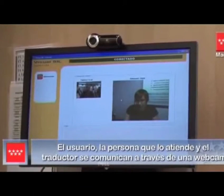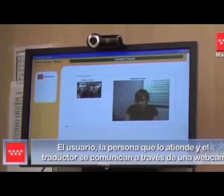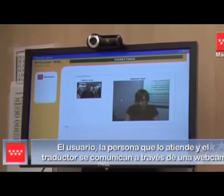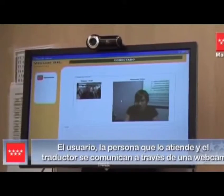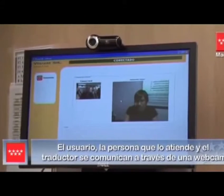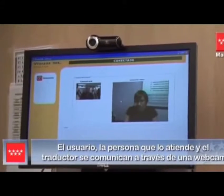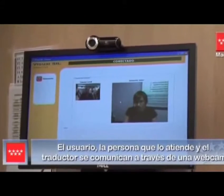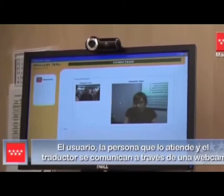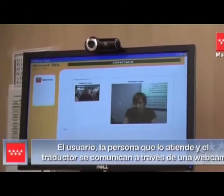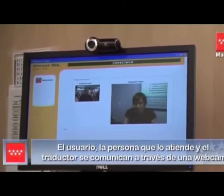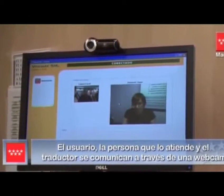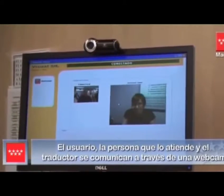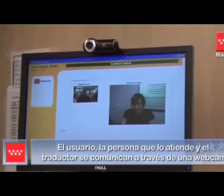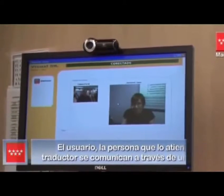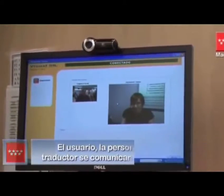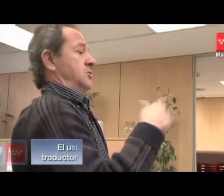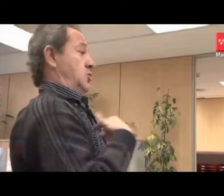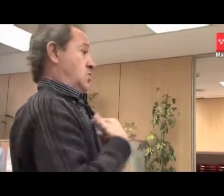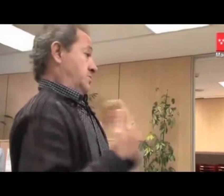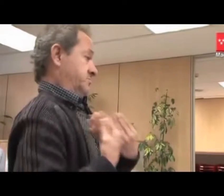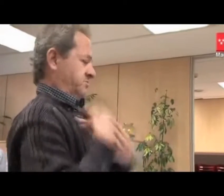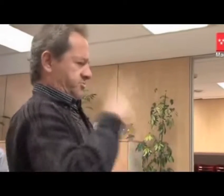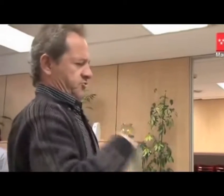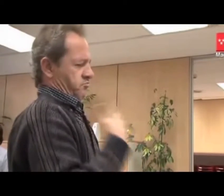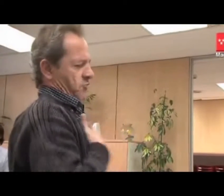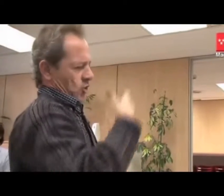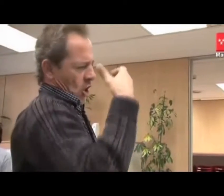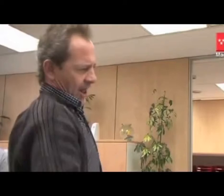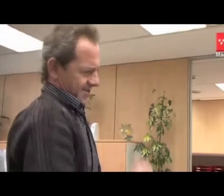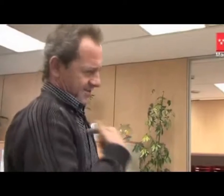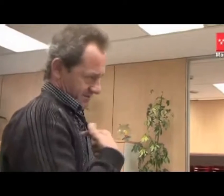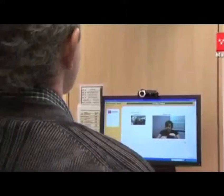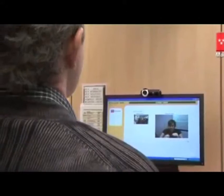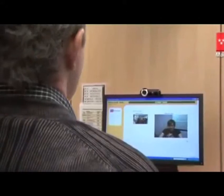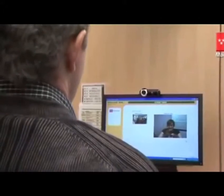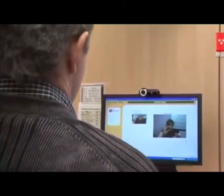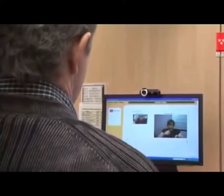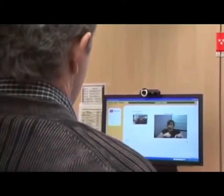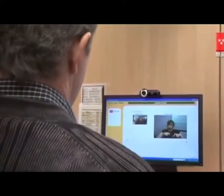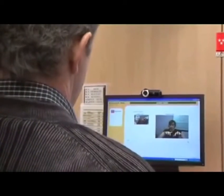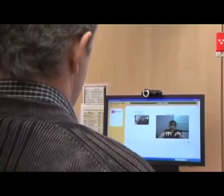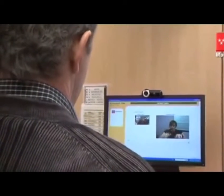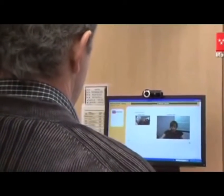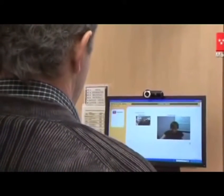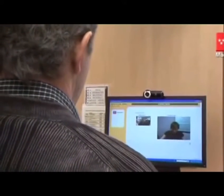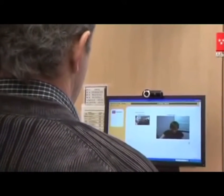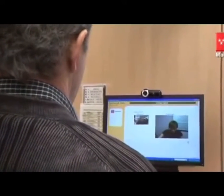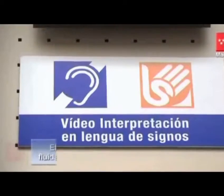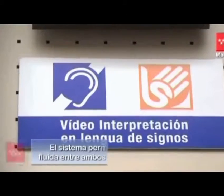en un servicio más, que es la accesibilidad y la comunicación, de modo y manera que el ciudadano pueda acceder